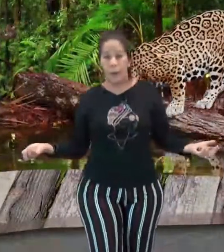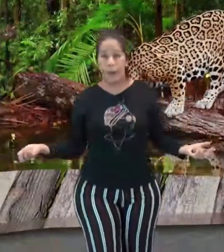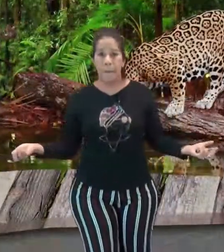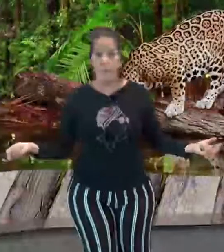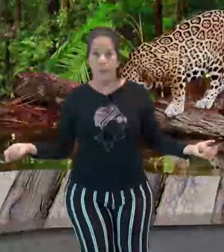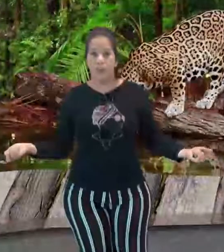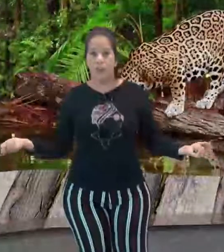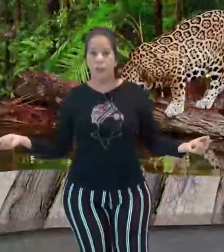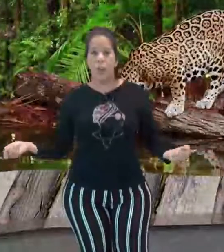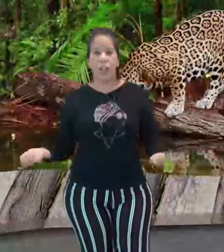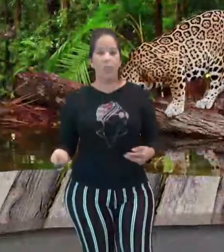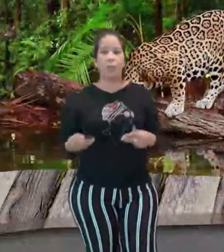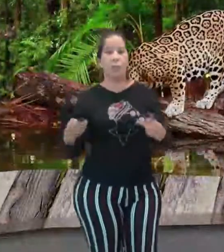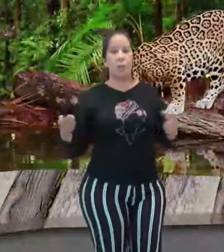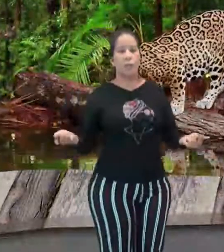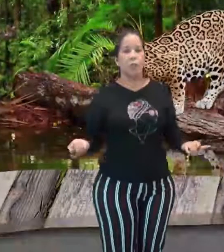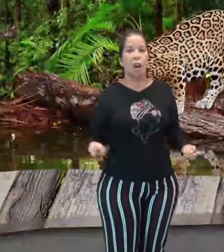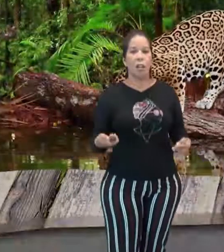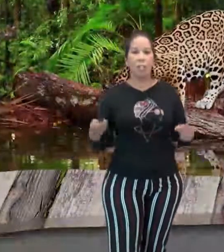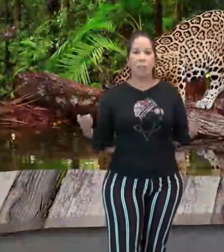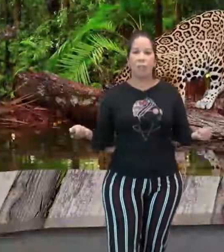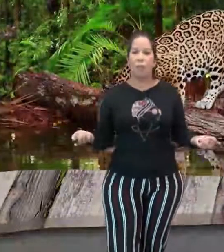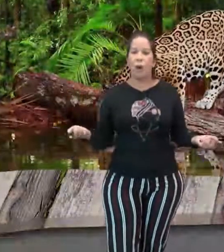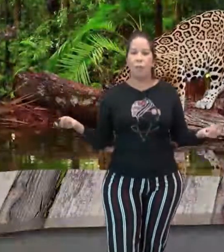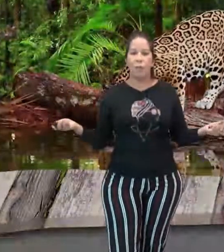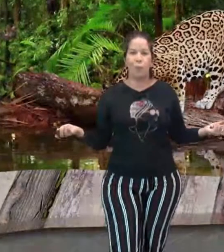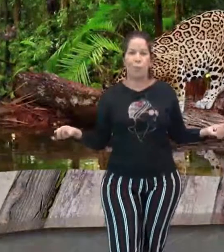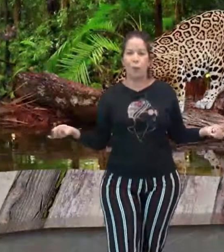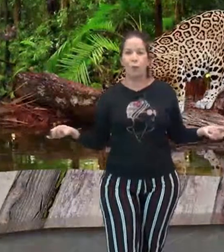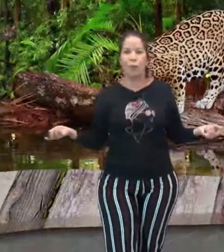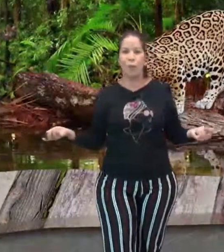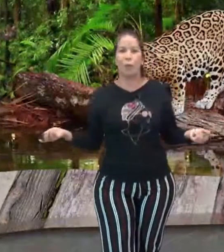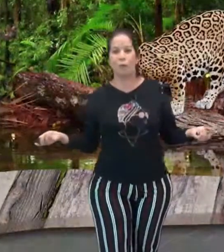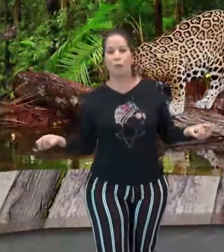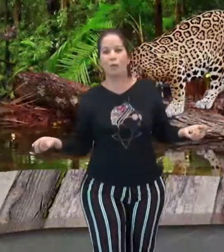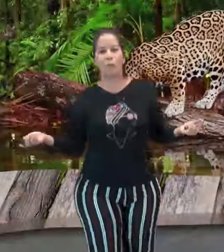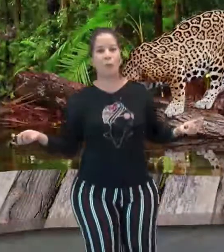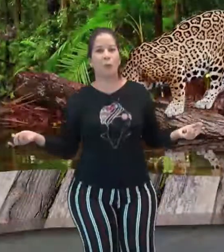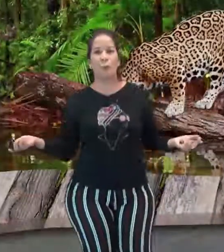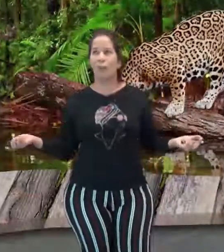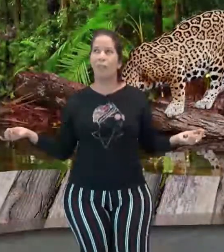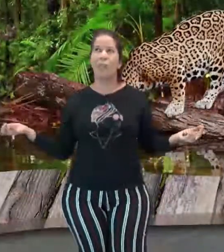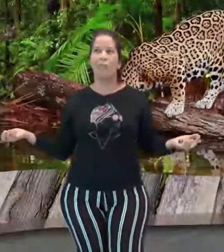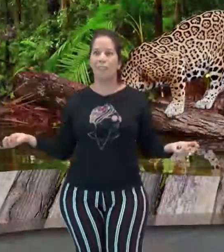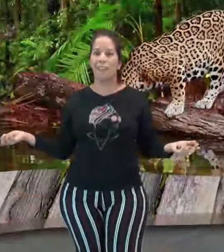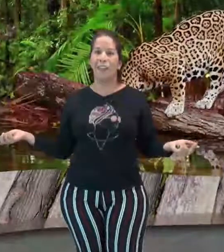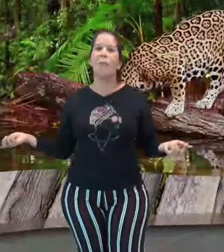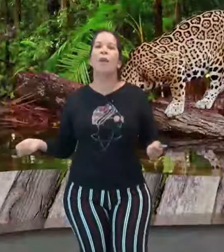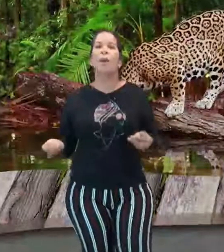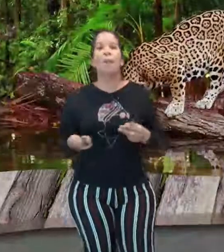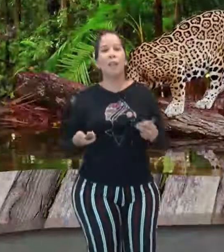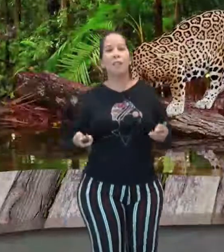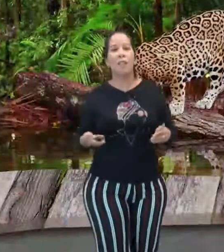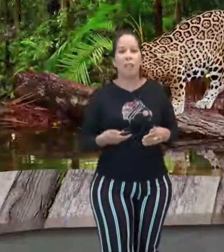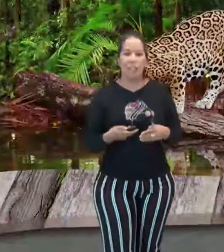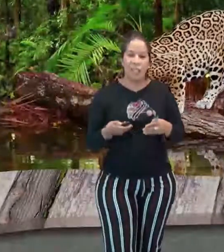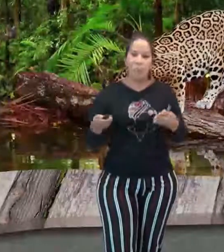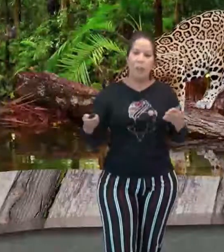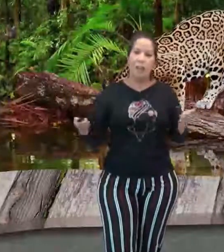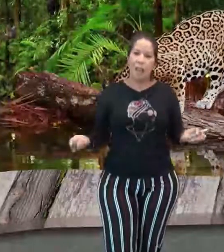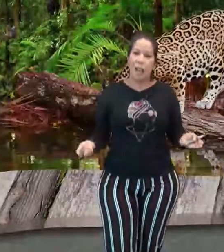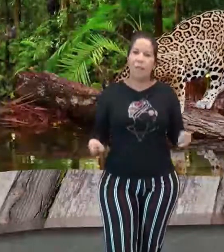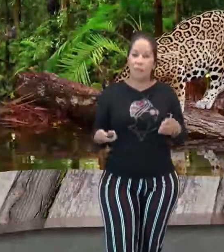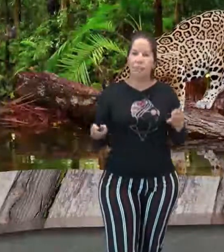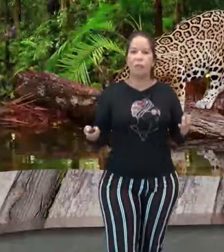bebê, né? Cheinho de bebê chorando ali. Obviamente você não vai ouvir os choros dos espermatozoides, né? Mas você vai ter ali